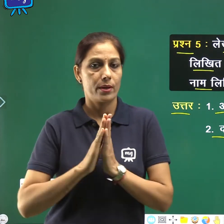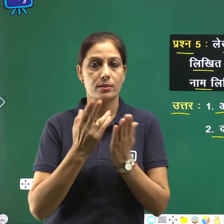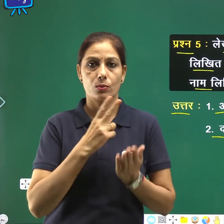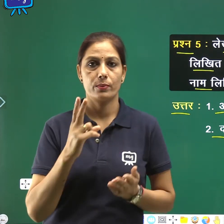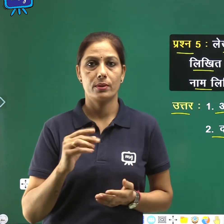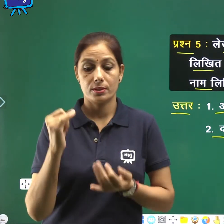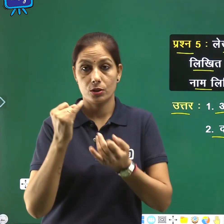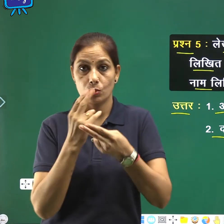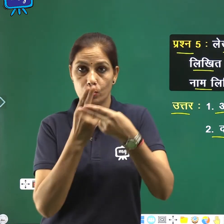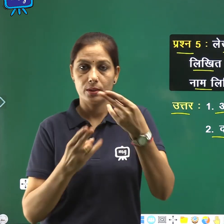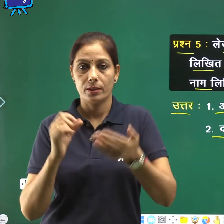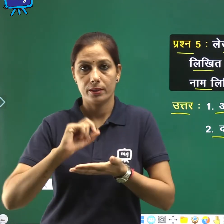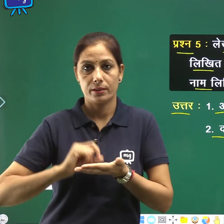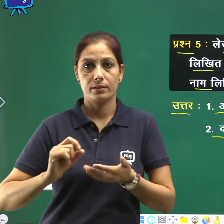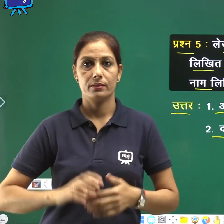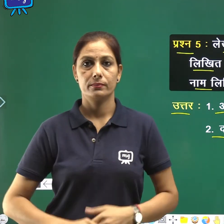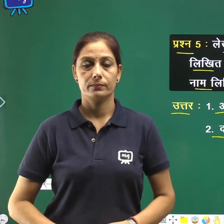लिखे।